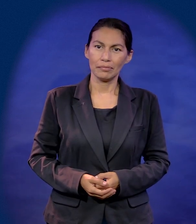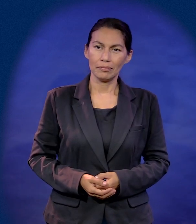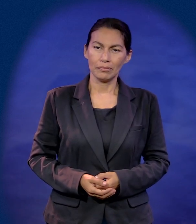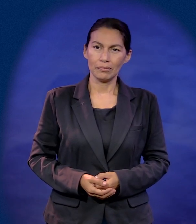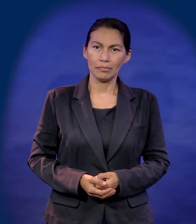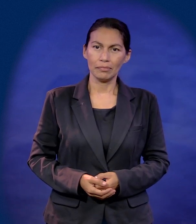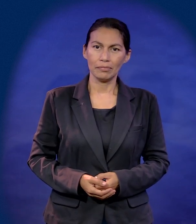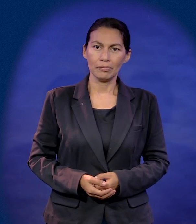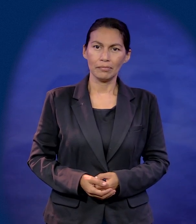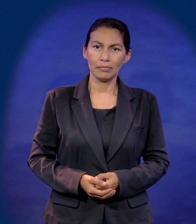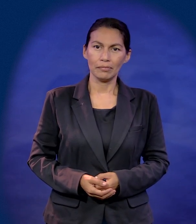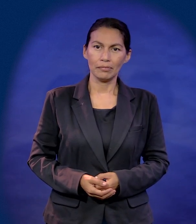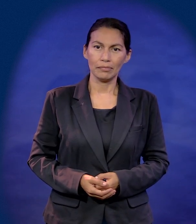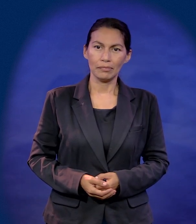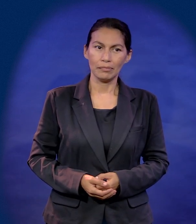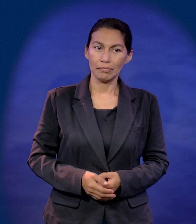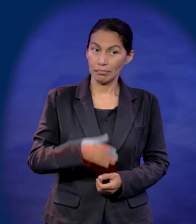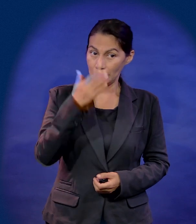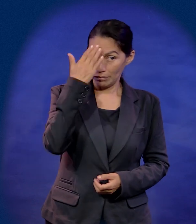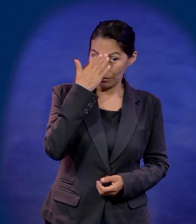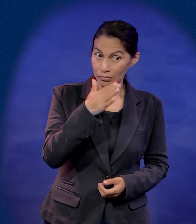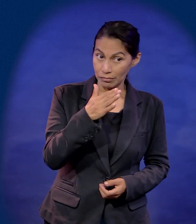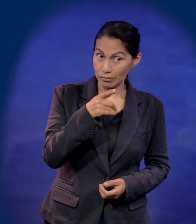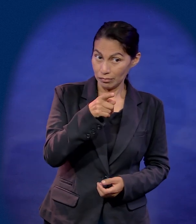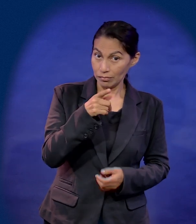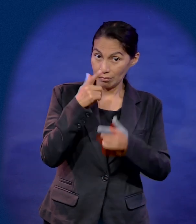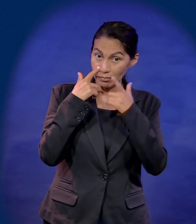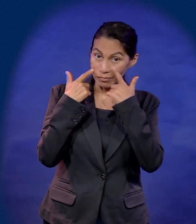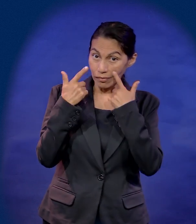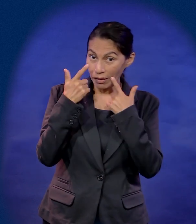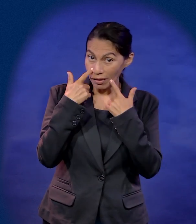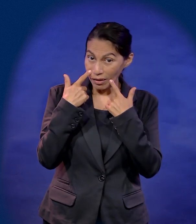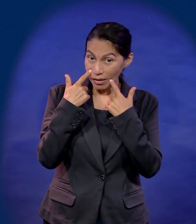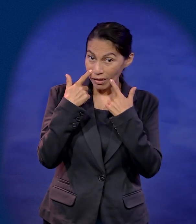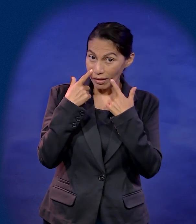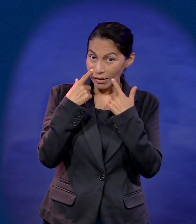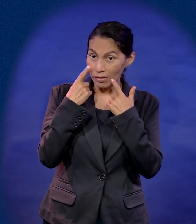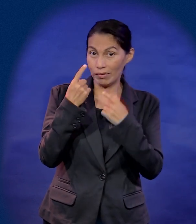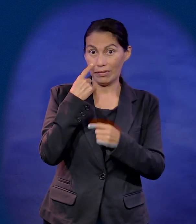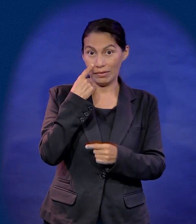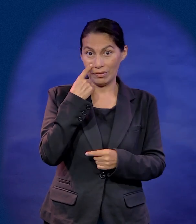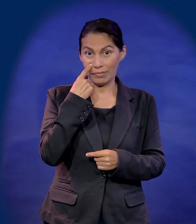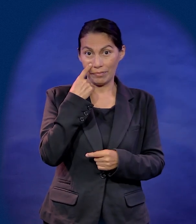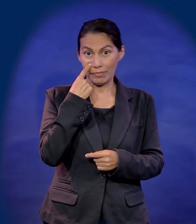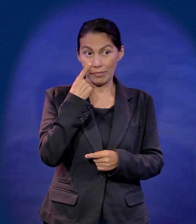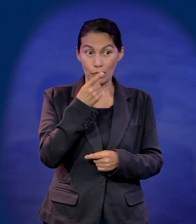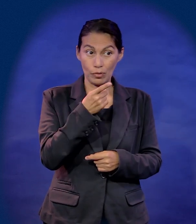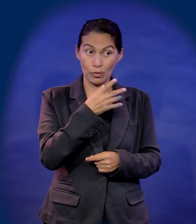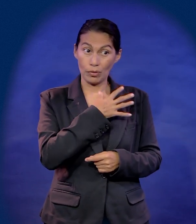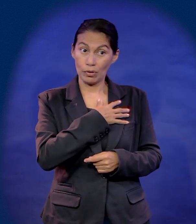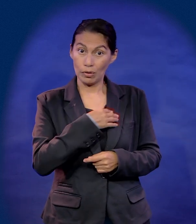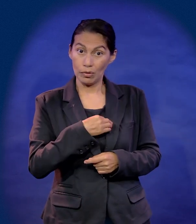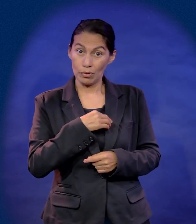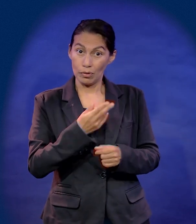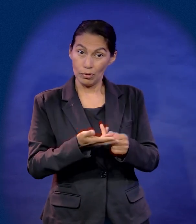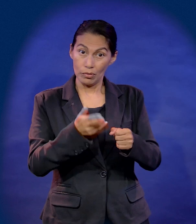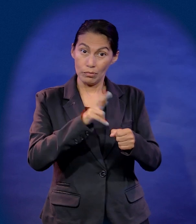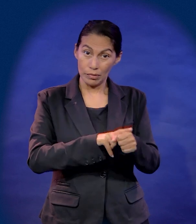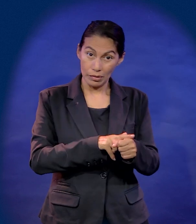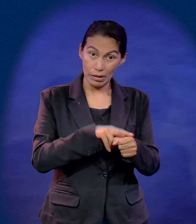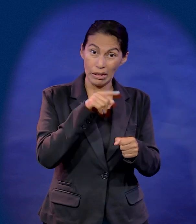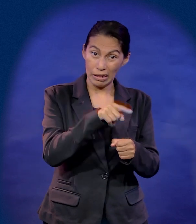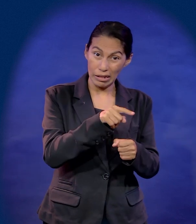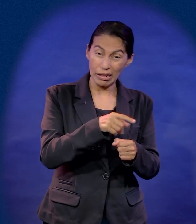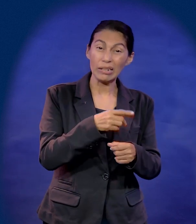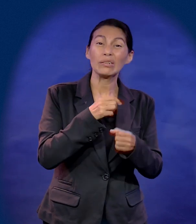pierda ahí. Es muy temprano en la vida para perderla allí. Sabes dónde debes llorar. Te voy a decir dónde debes llorar.